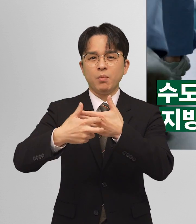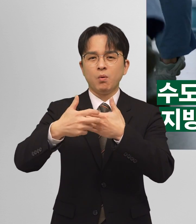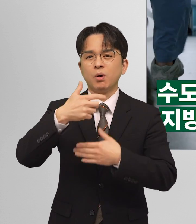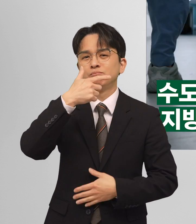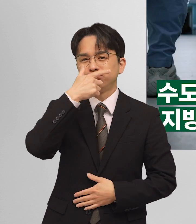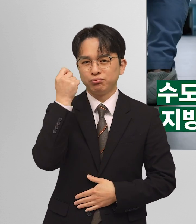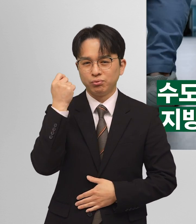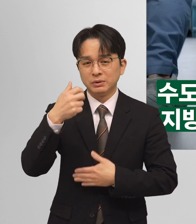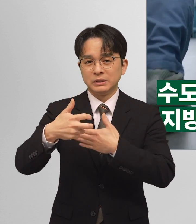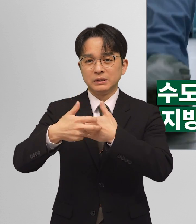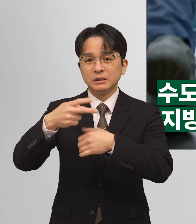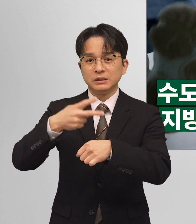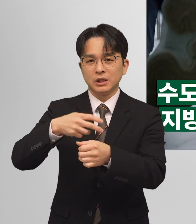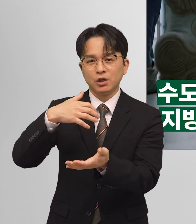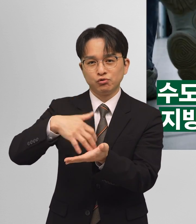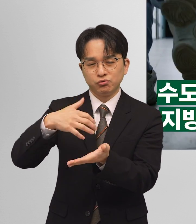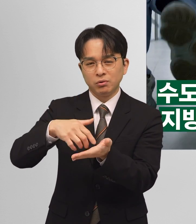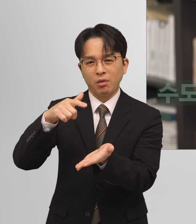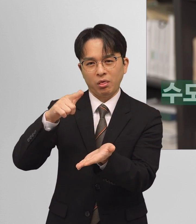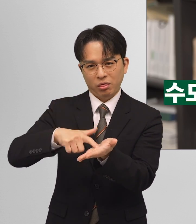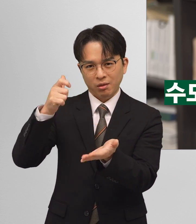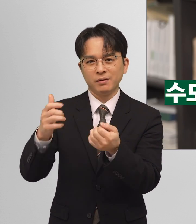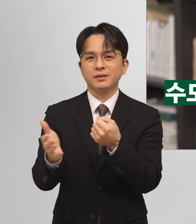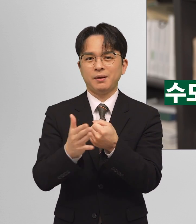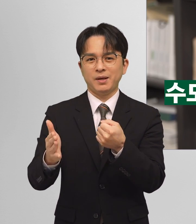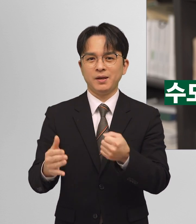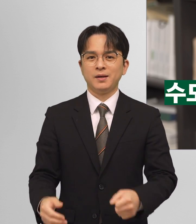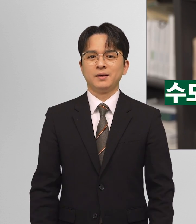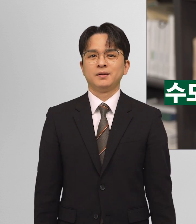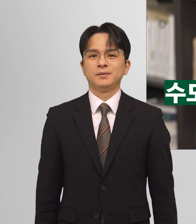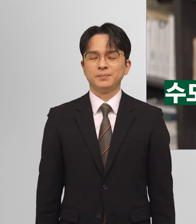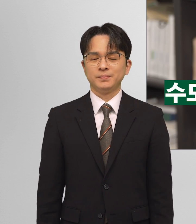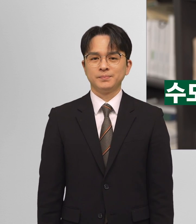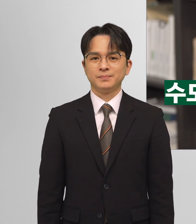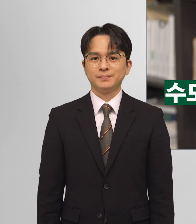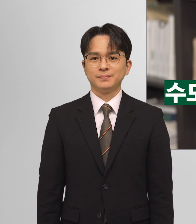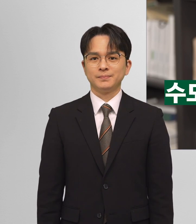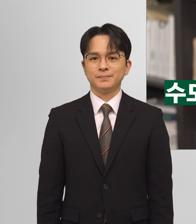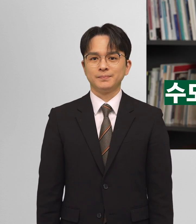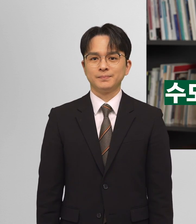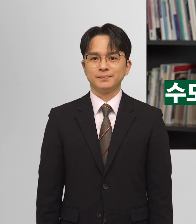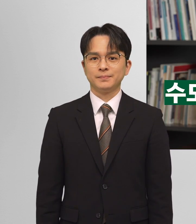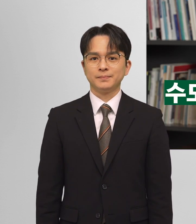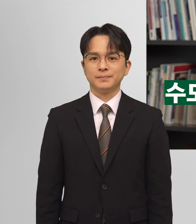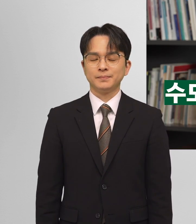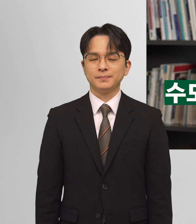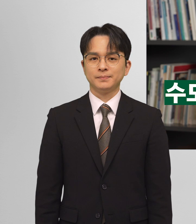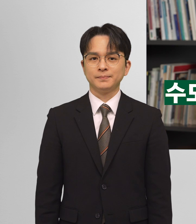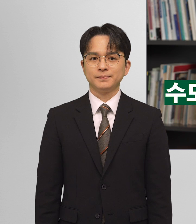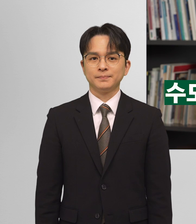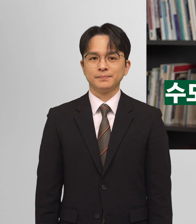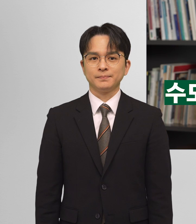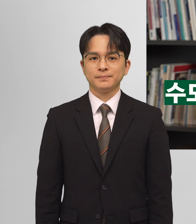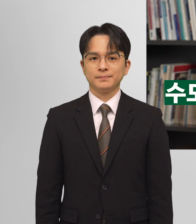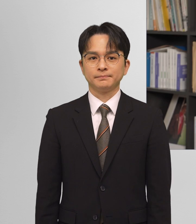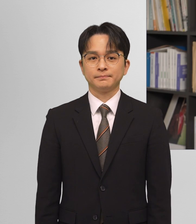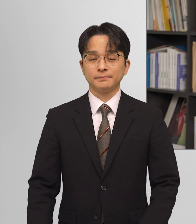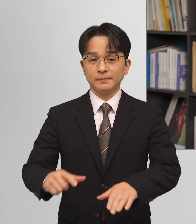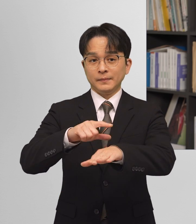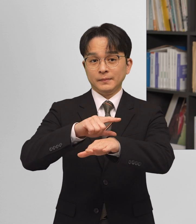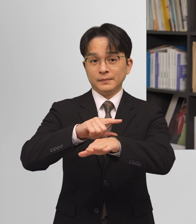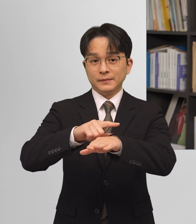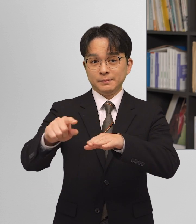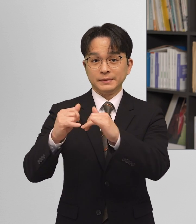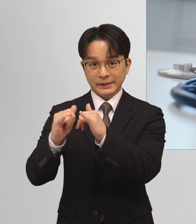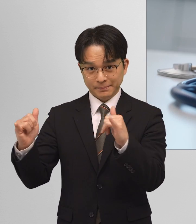취약하다는 인식이 가장 큰 이유인 것 같습니다. 그러니까 실제 상급 종합병원과 대형병원 분원이 수도권을 중심으로 이제 생기고 있는데요.